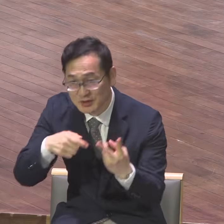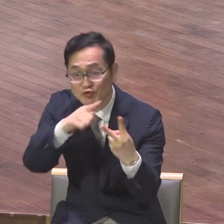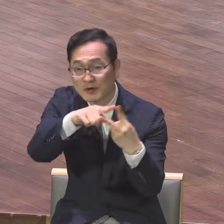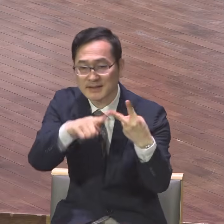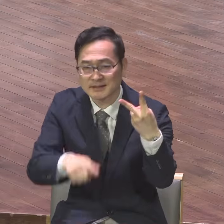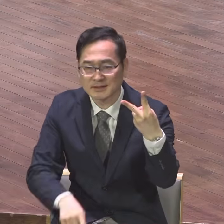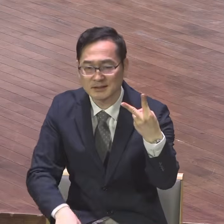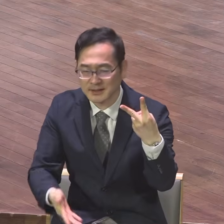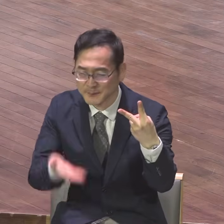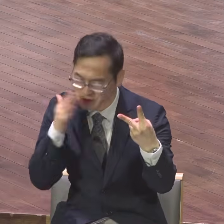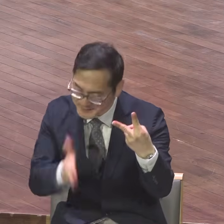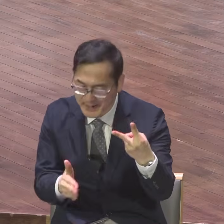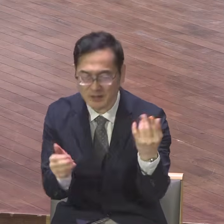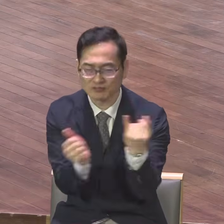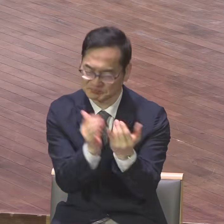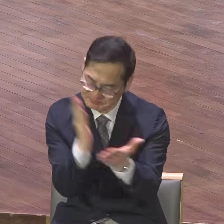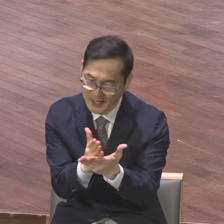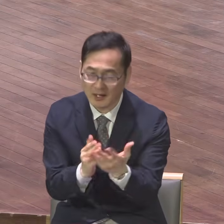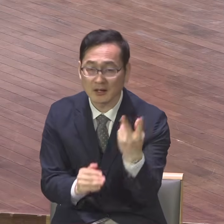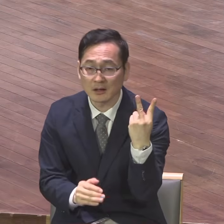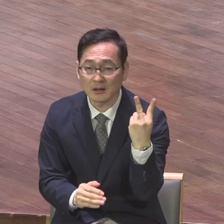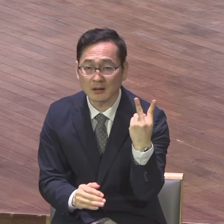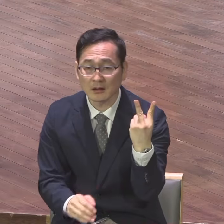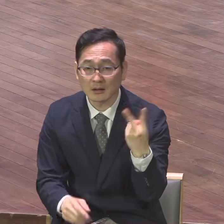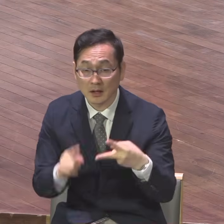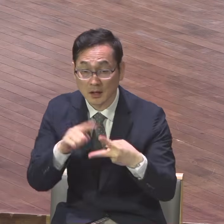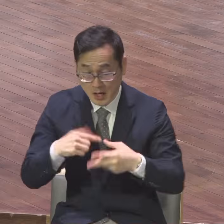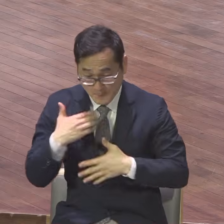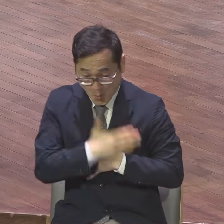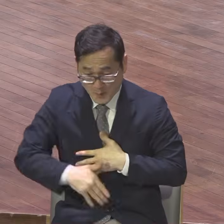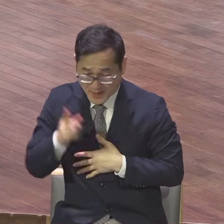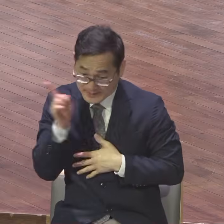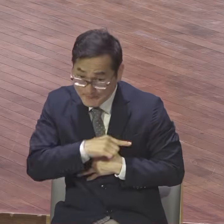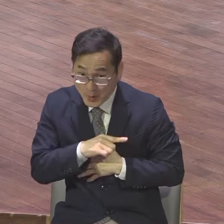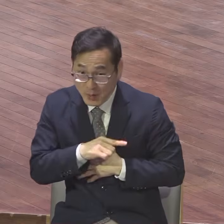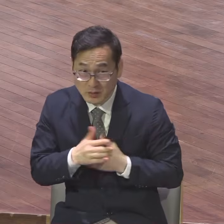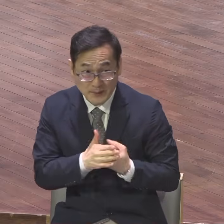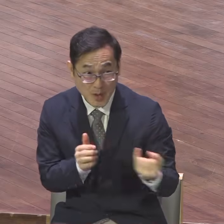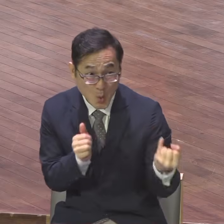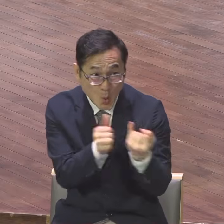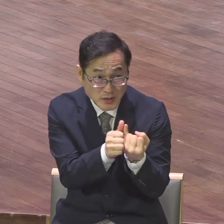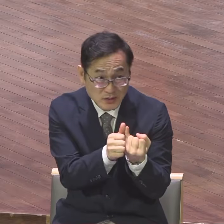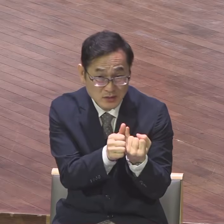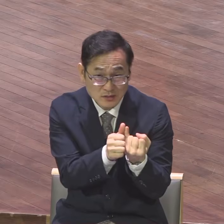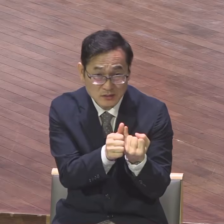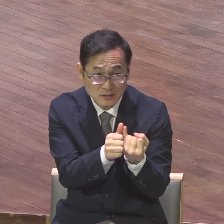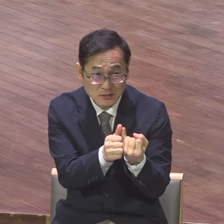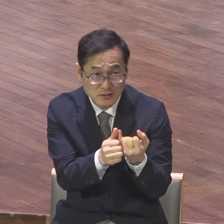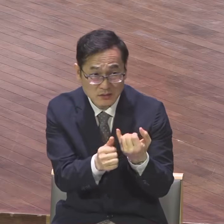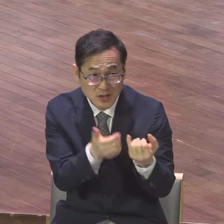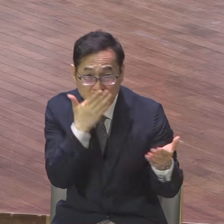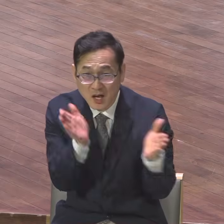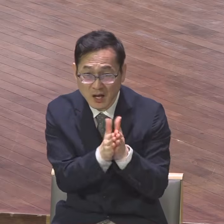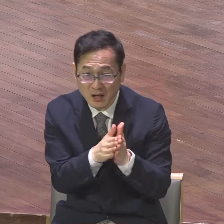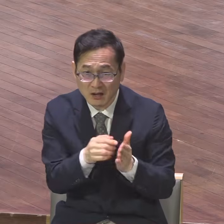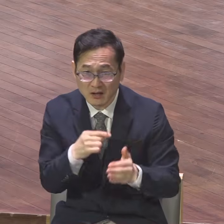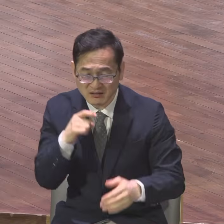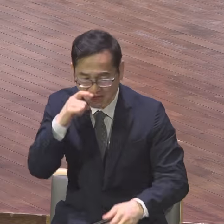관련된 것임을 밝히고 있습니다. 이들은 육체는 악하다고 여겨서 혼인 자체를 부정했습니다.